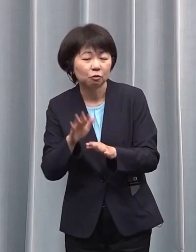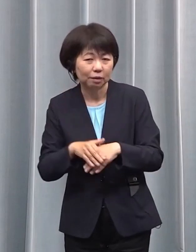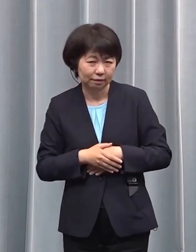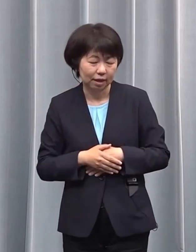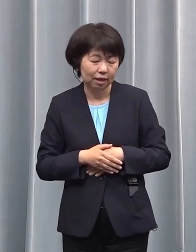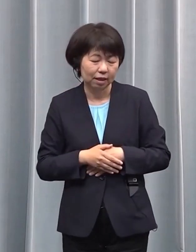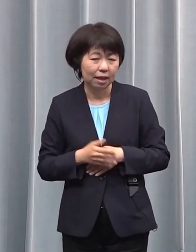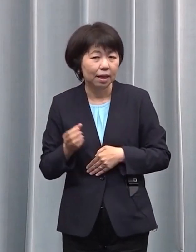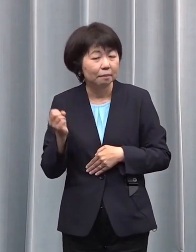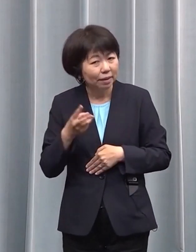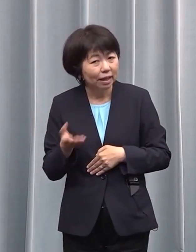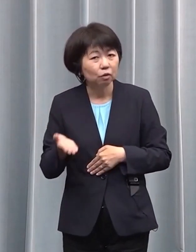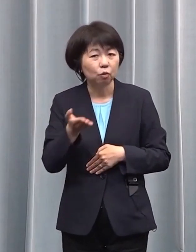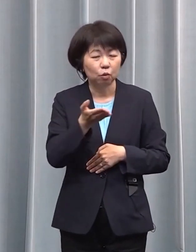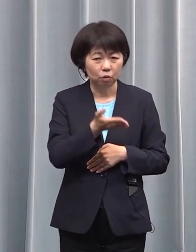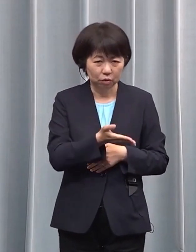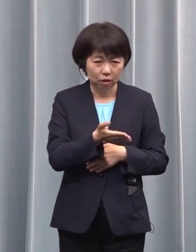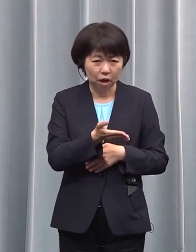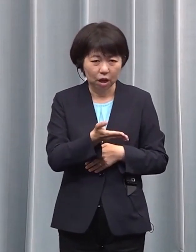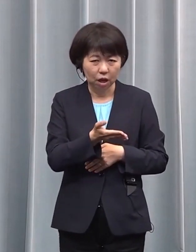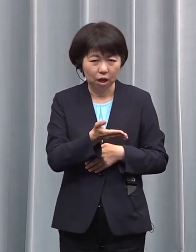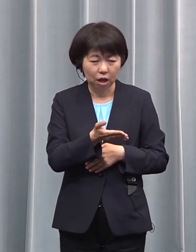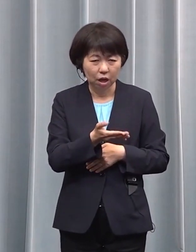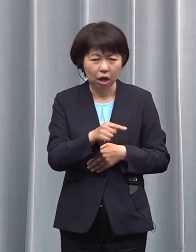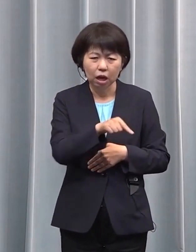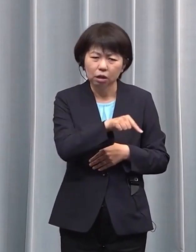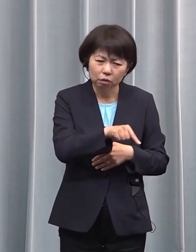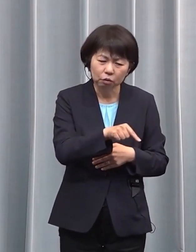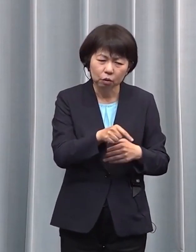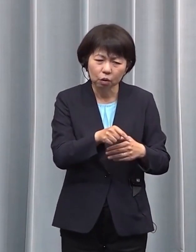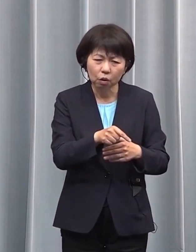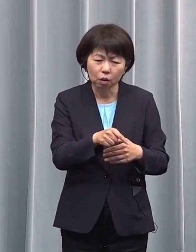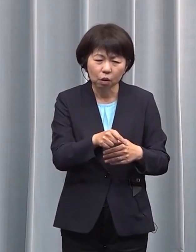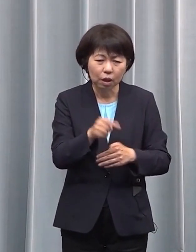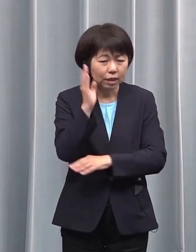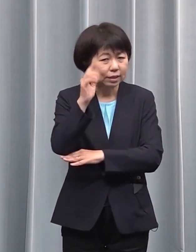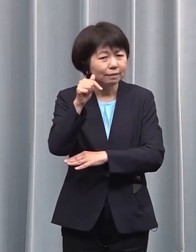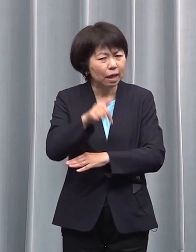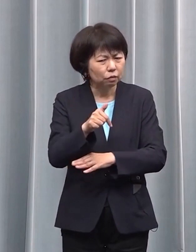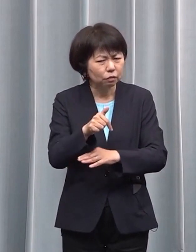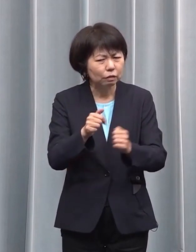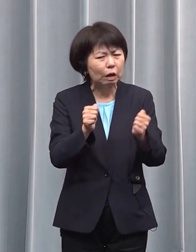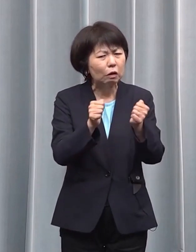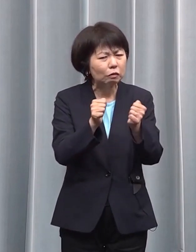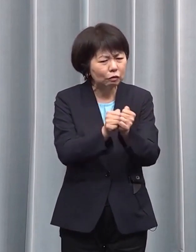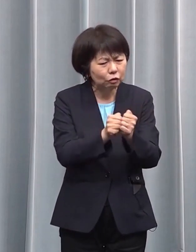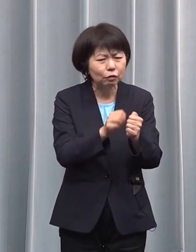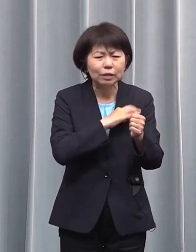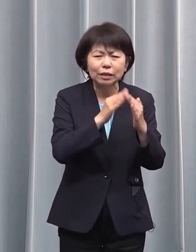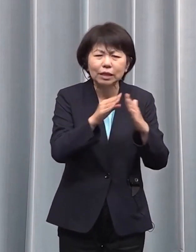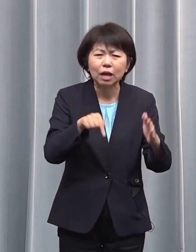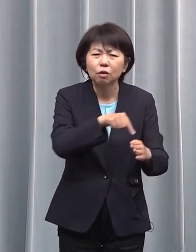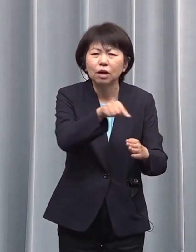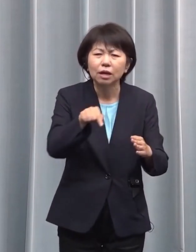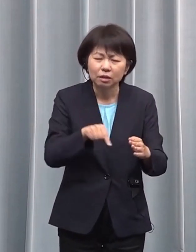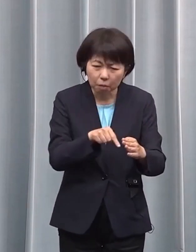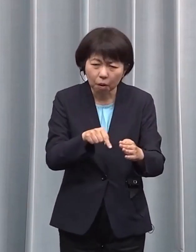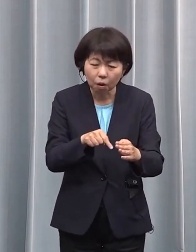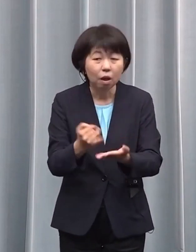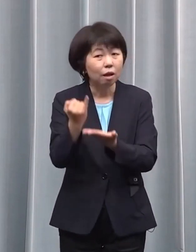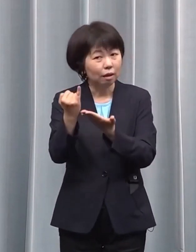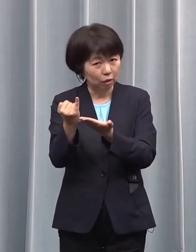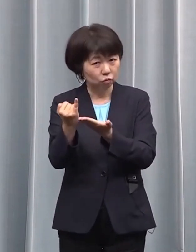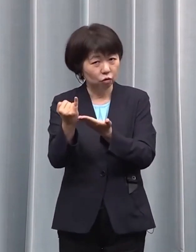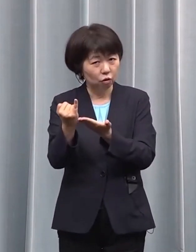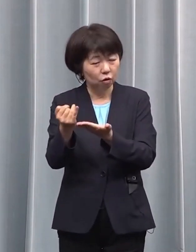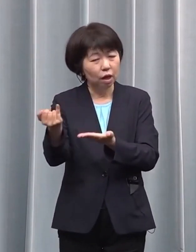府の収容送還専門部会でも彼女が発言され、それが今回の3回目以降の難民申請を原則認